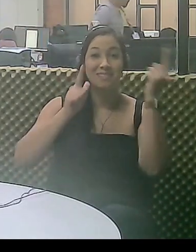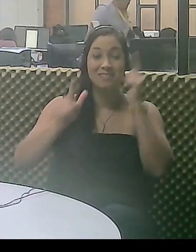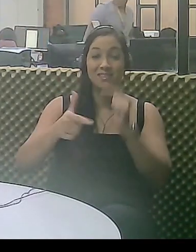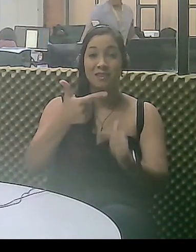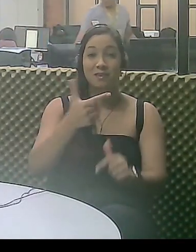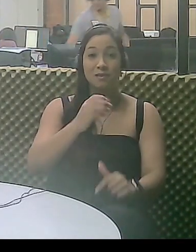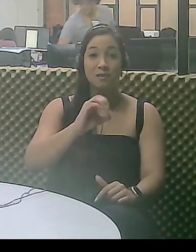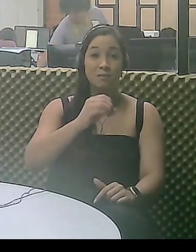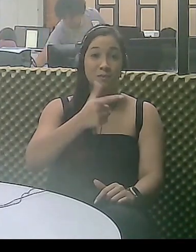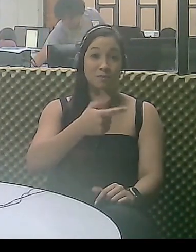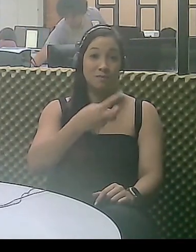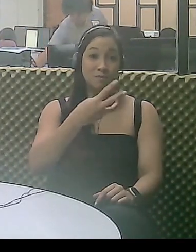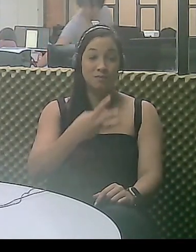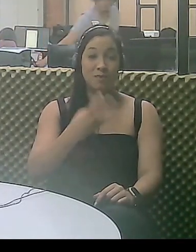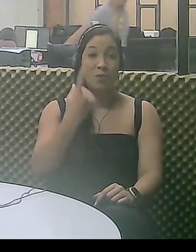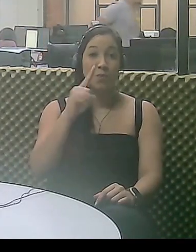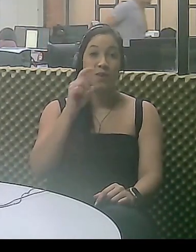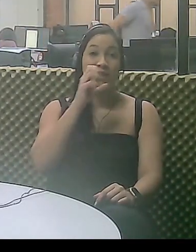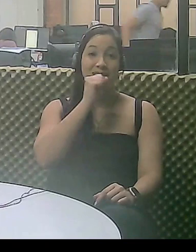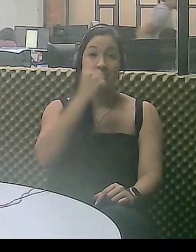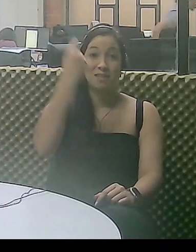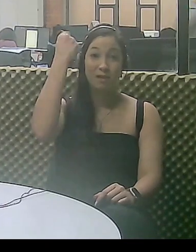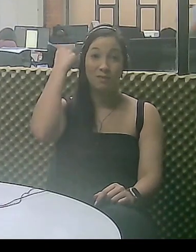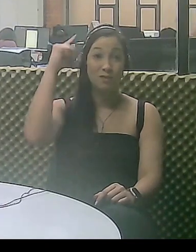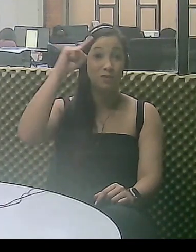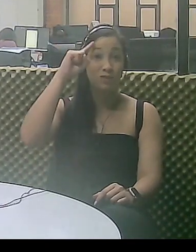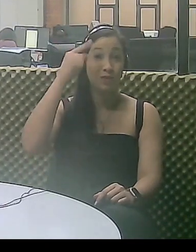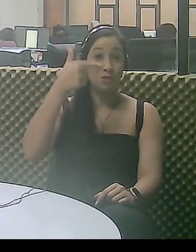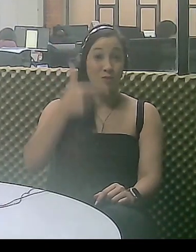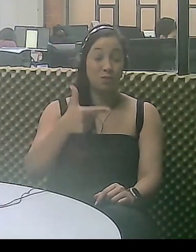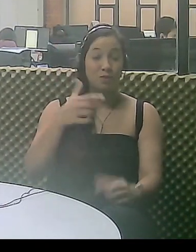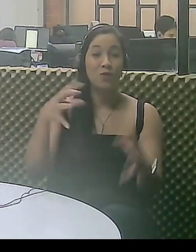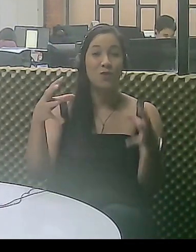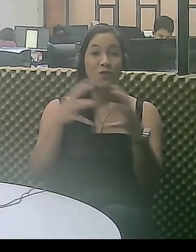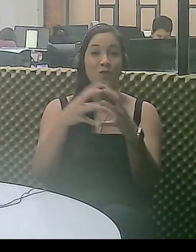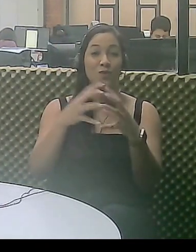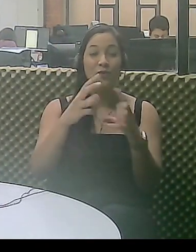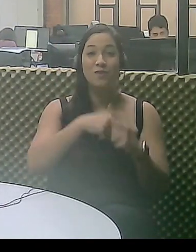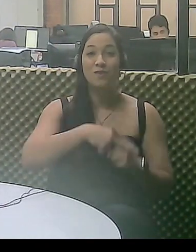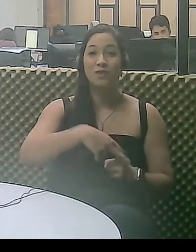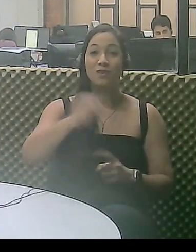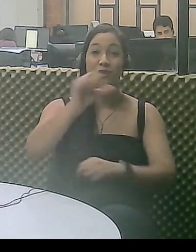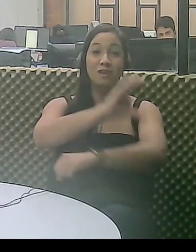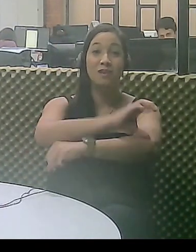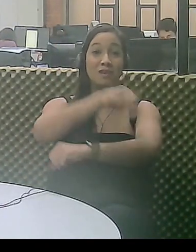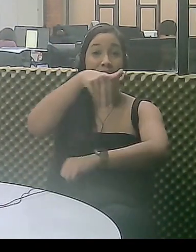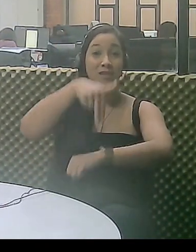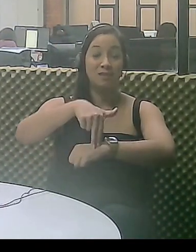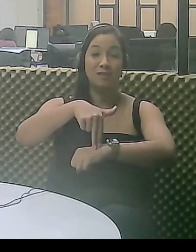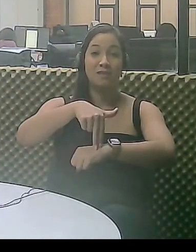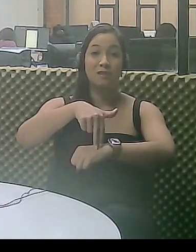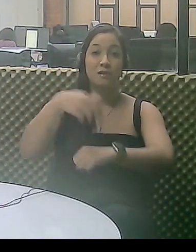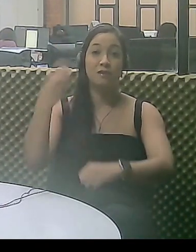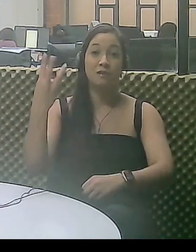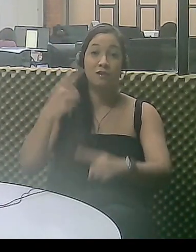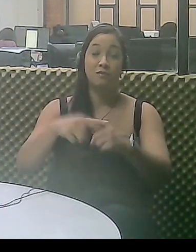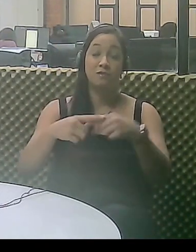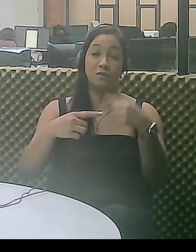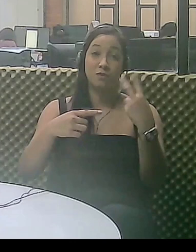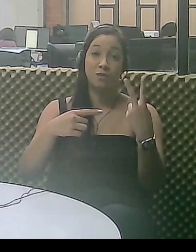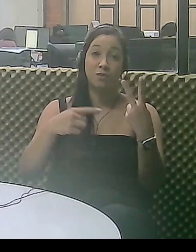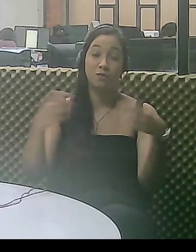de 2023 no último sábado, dia 2. O time venceu o Canaã Esporte Clube por 3-2